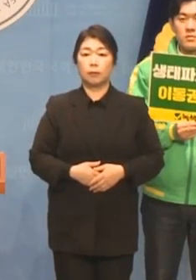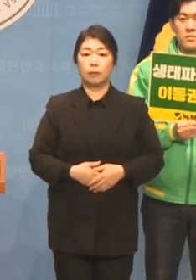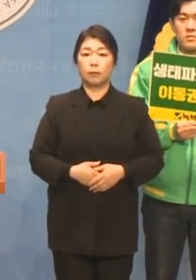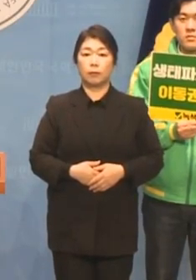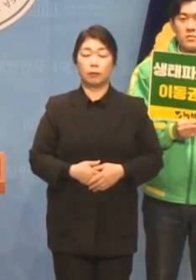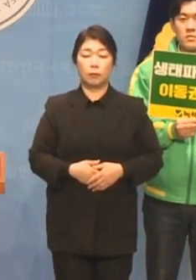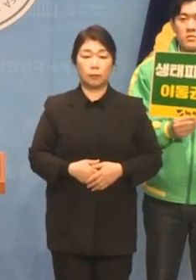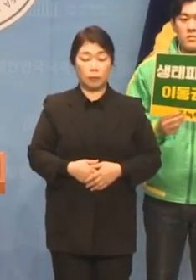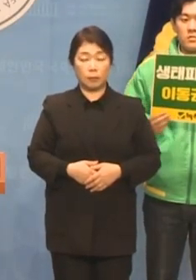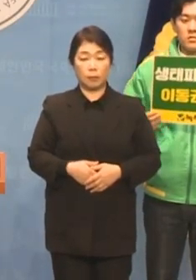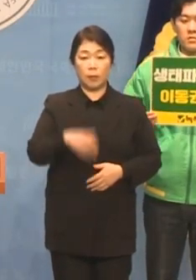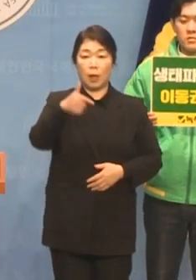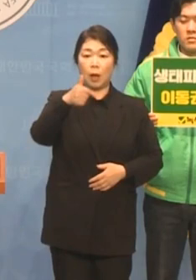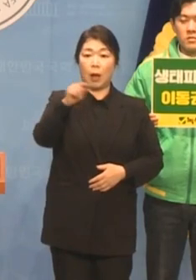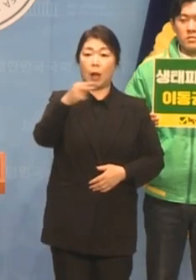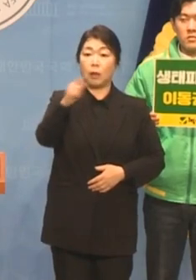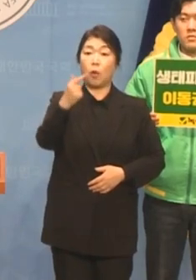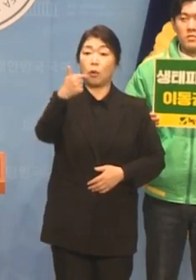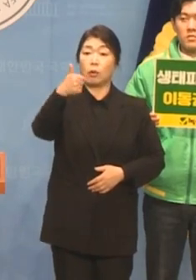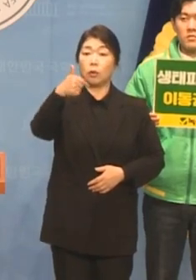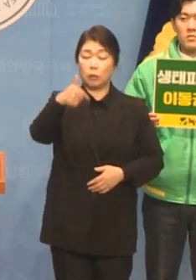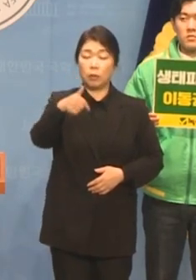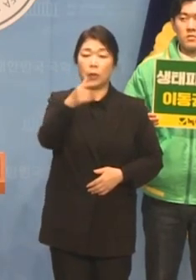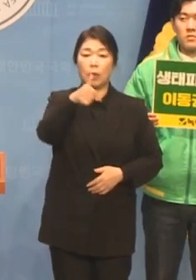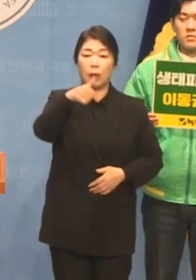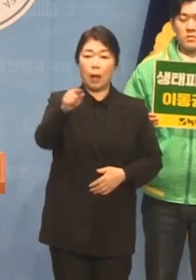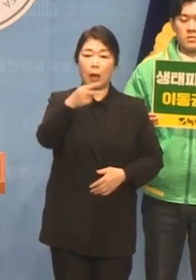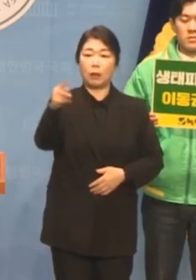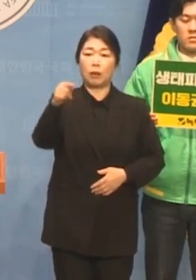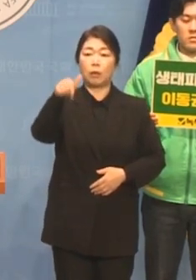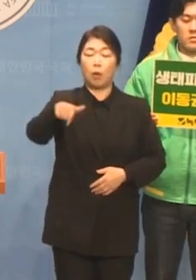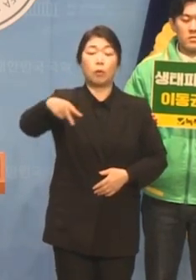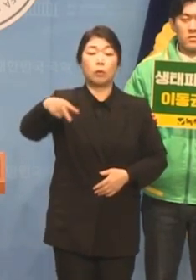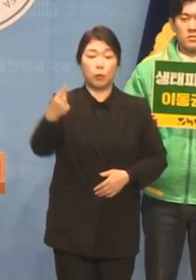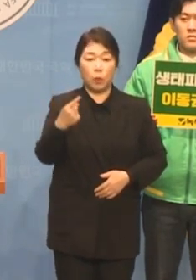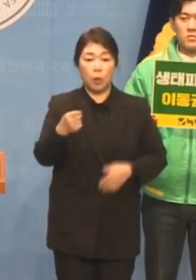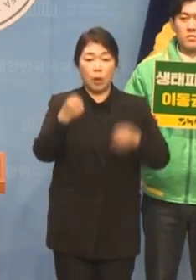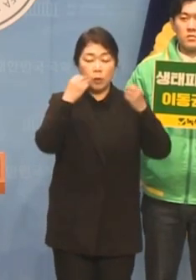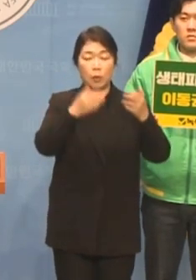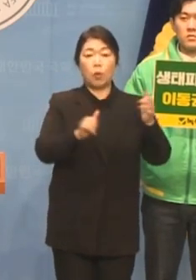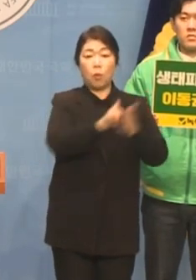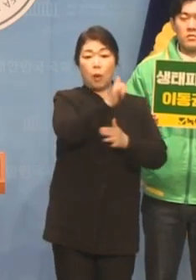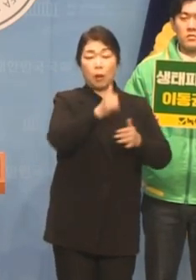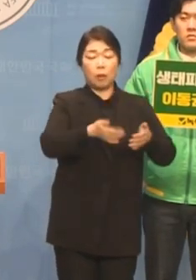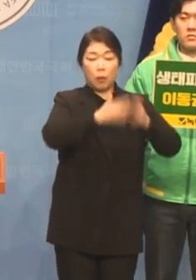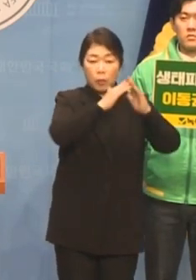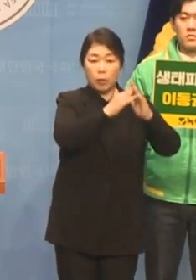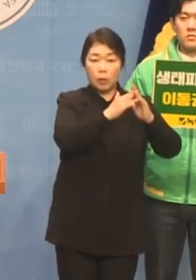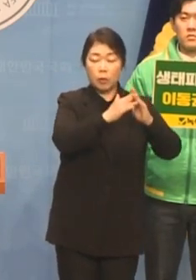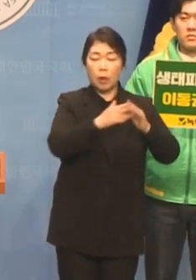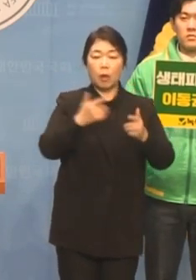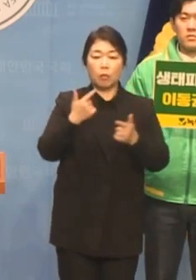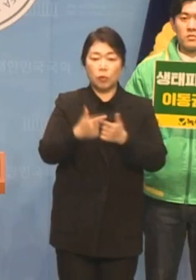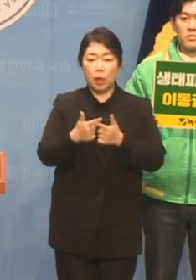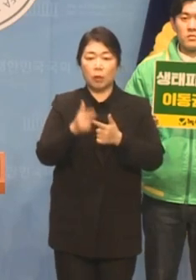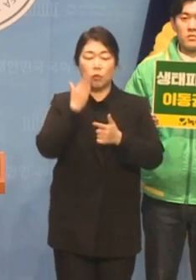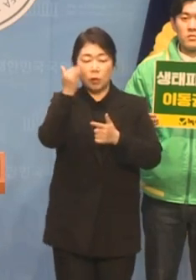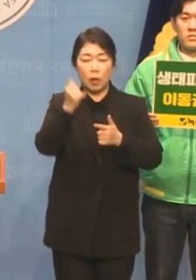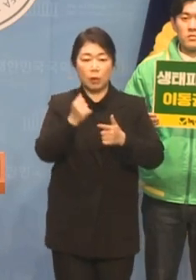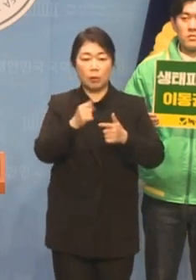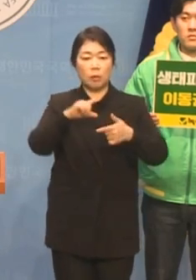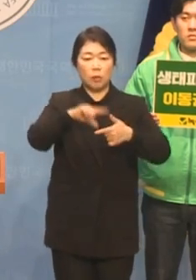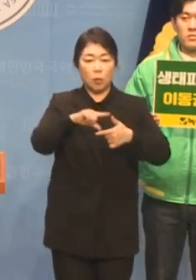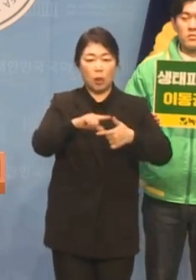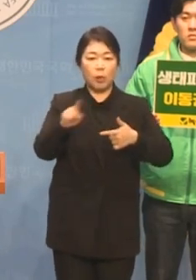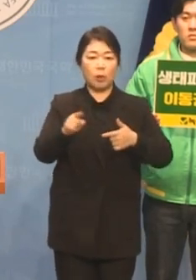가덕도 신공 건설은 마치 부산울산 경남 지방에서 정치력을 잡기 위해서는